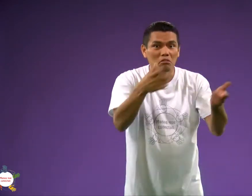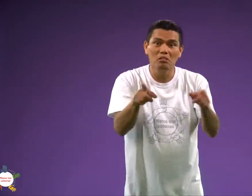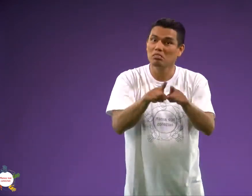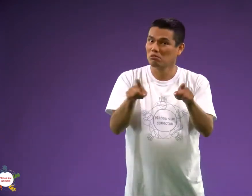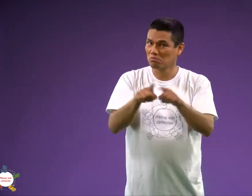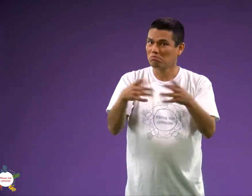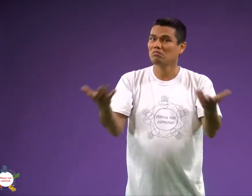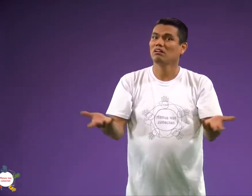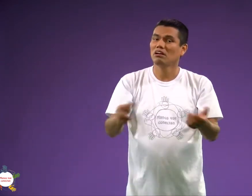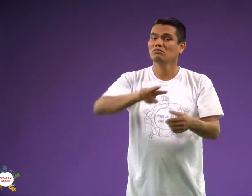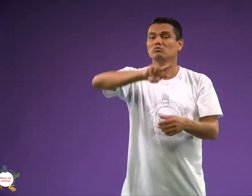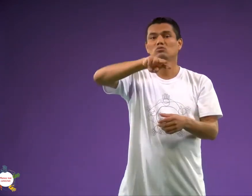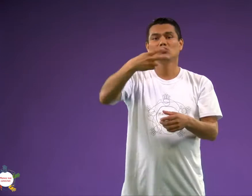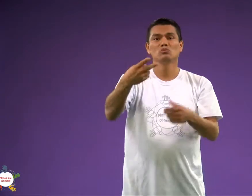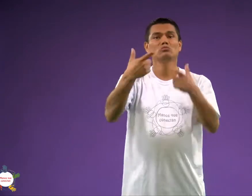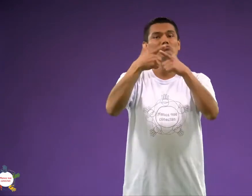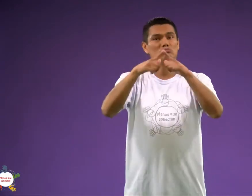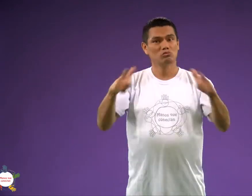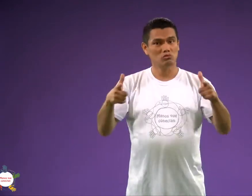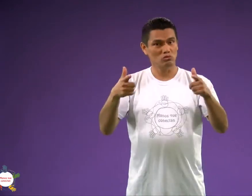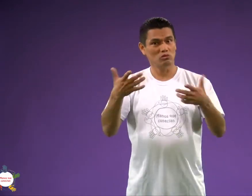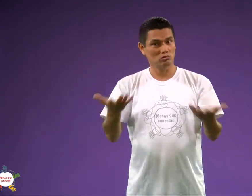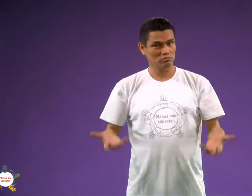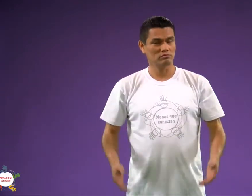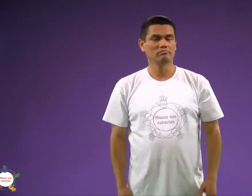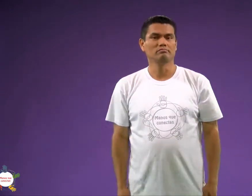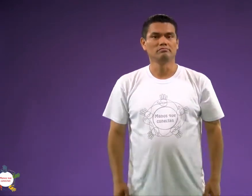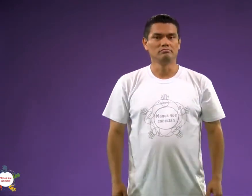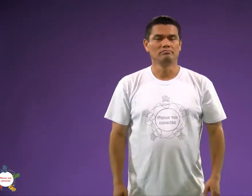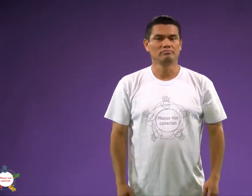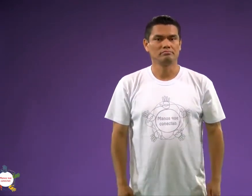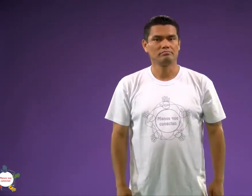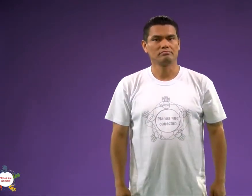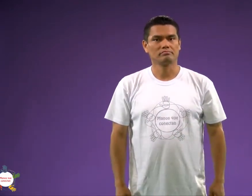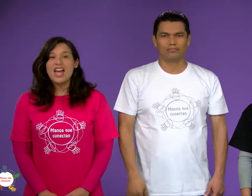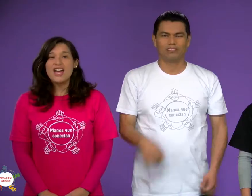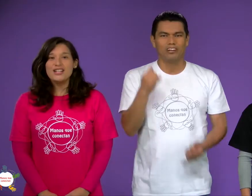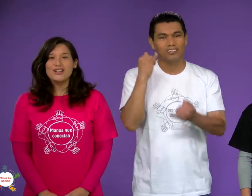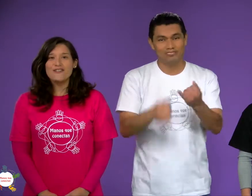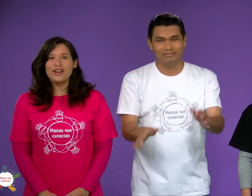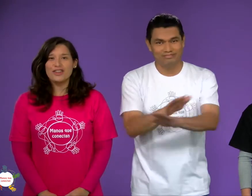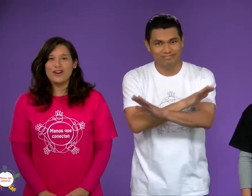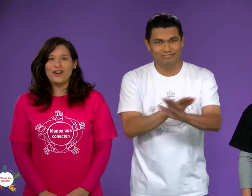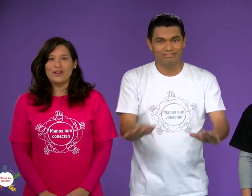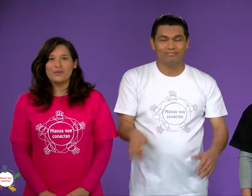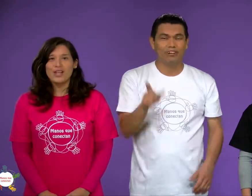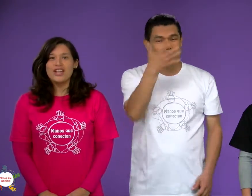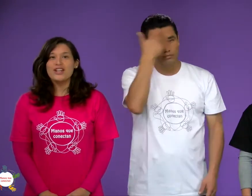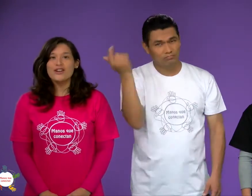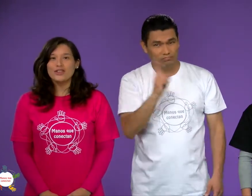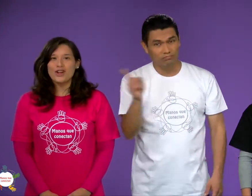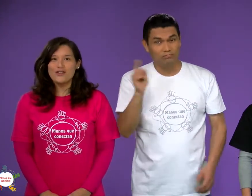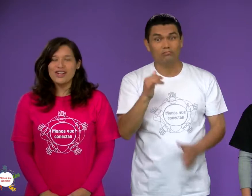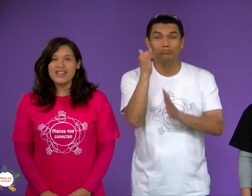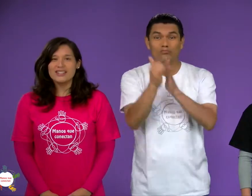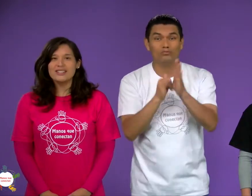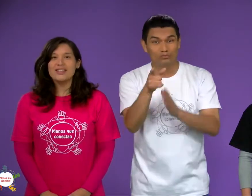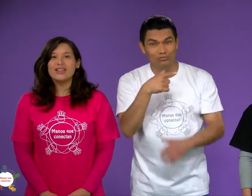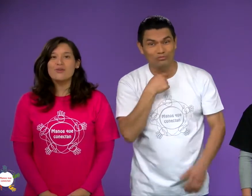peruana como su primera lengua y quienes la aprendieron como su segunda lengua. Eso fue todo. Y no te olvides, si te